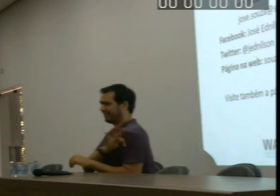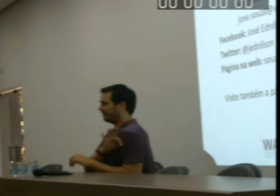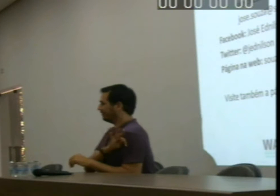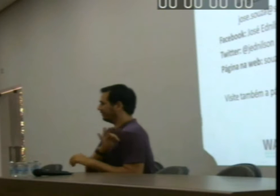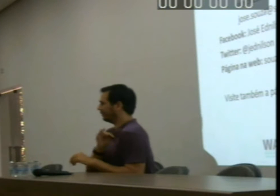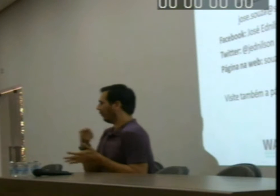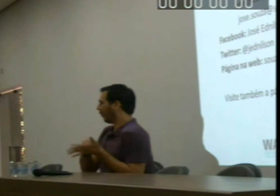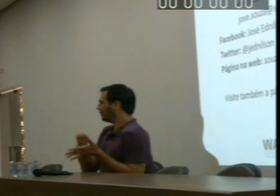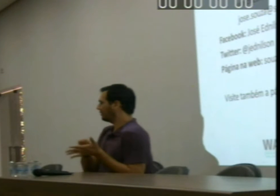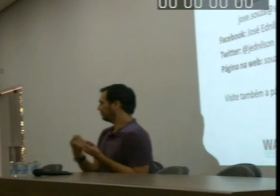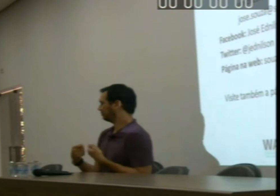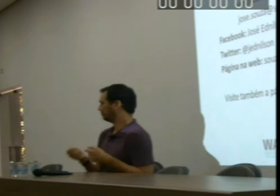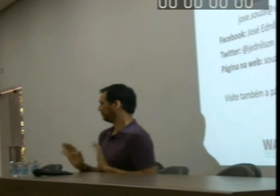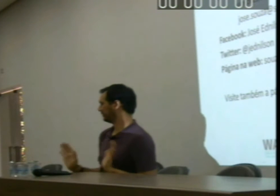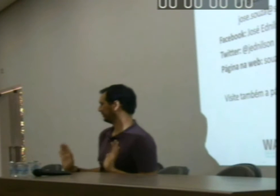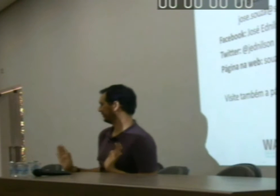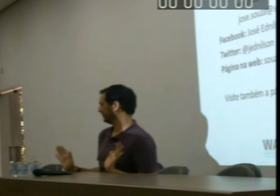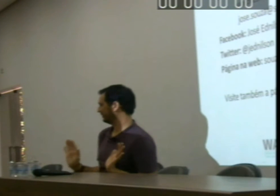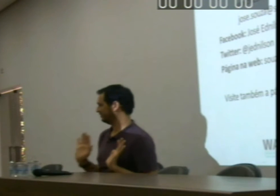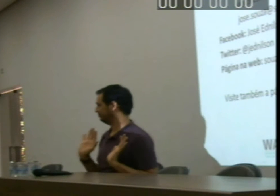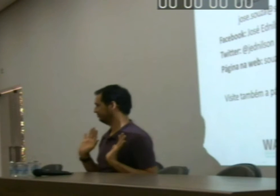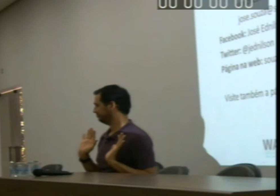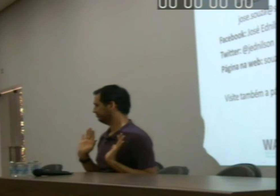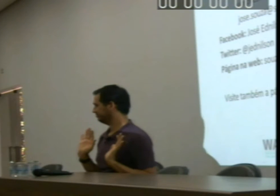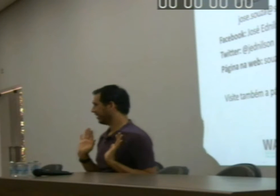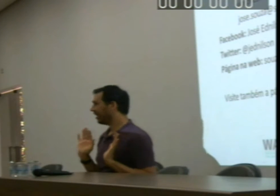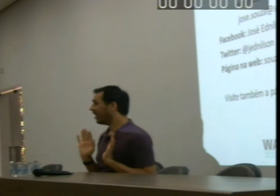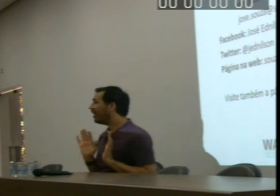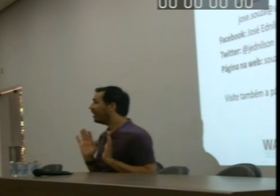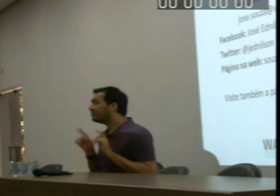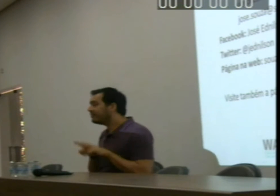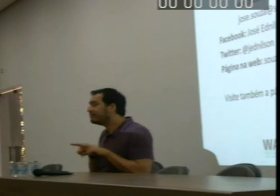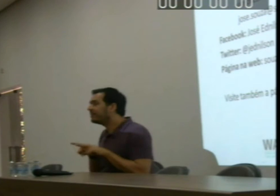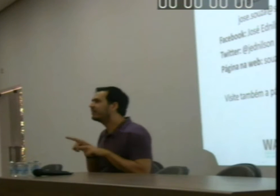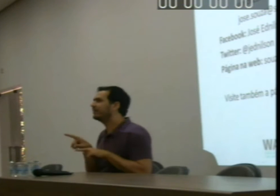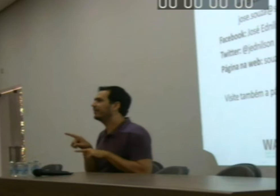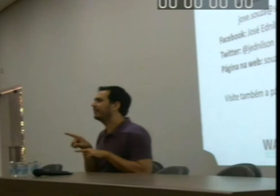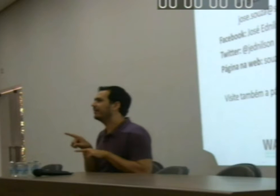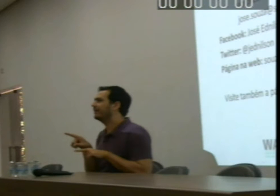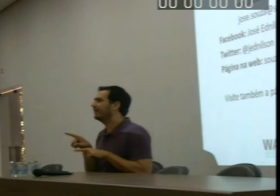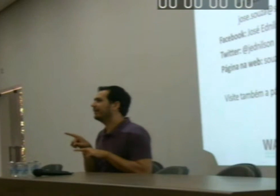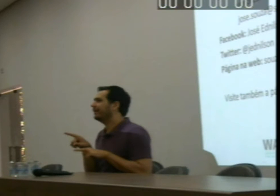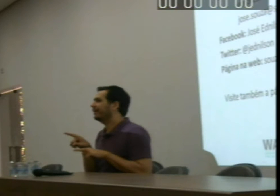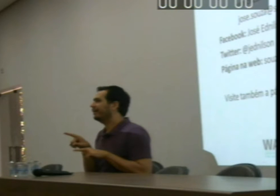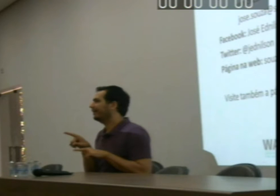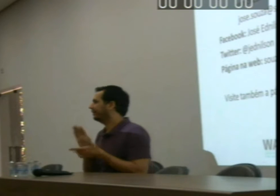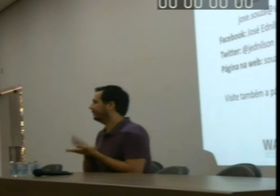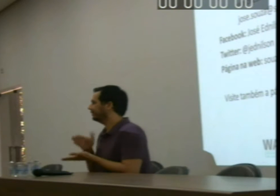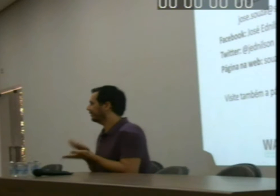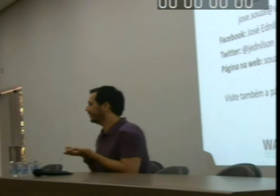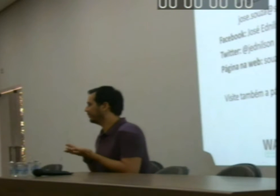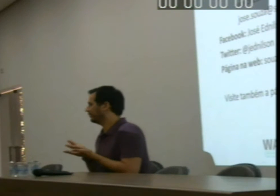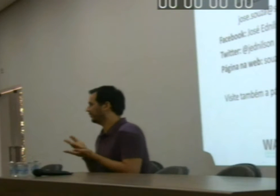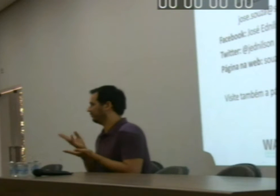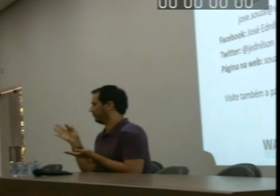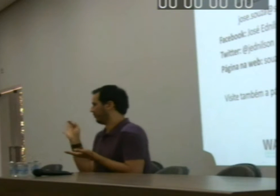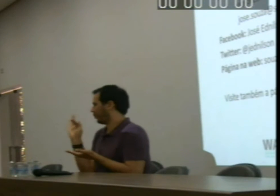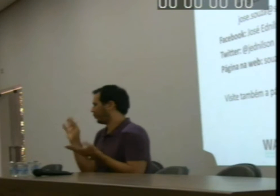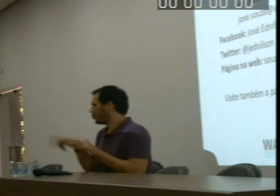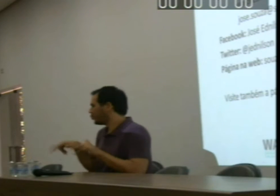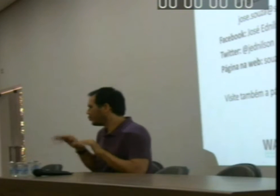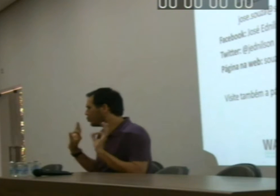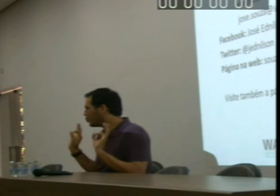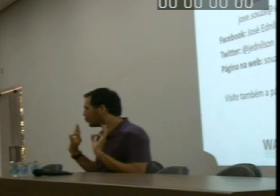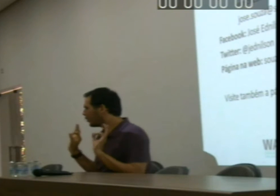como que o técnico vai PR do técnico não tem como não tem essa obrigatoriedade O